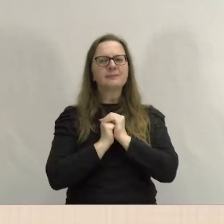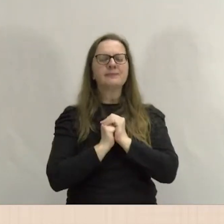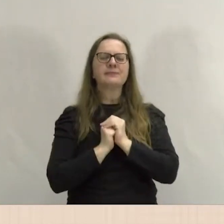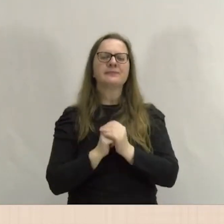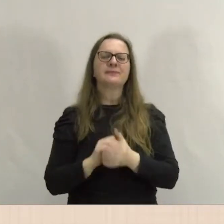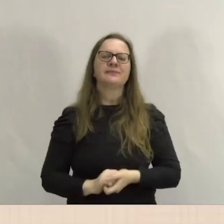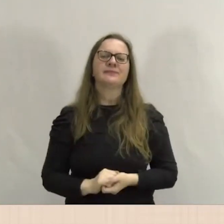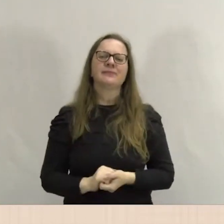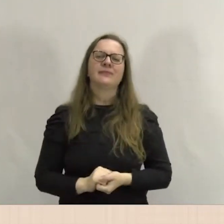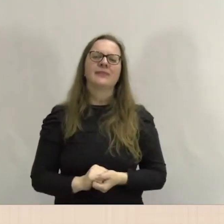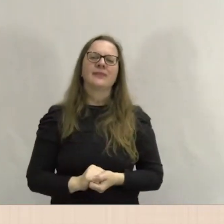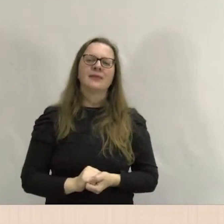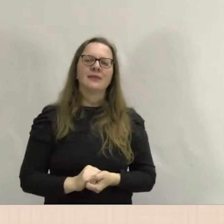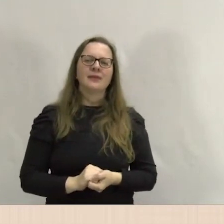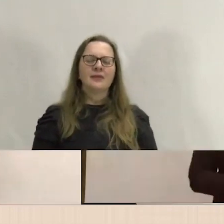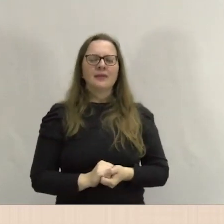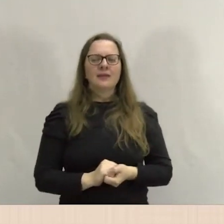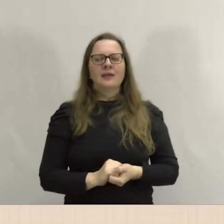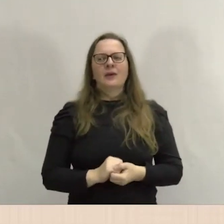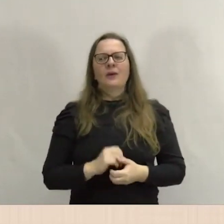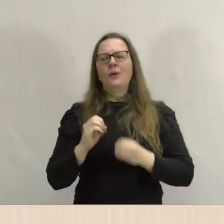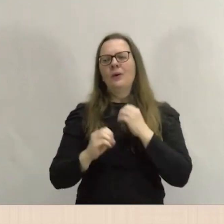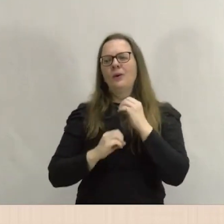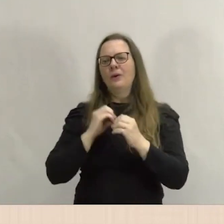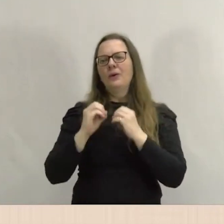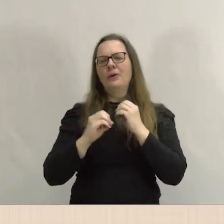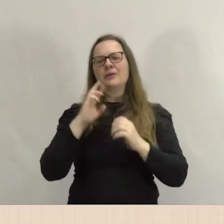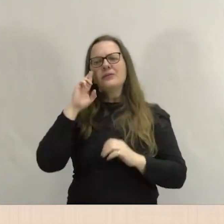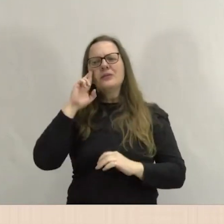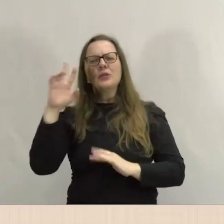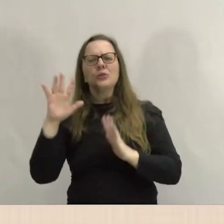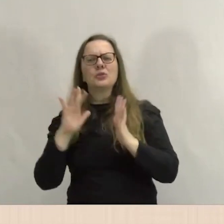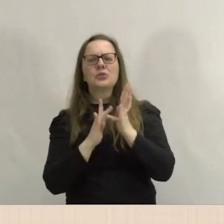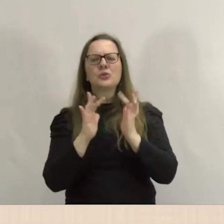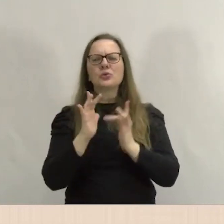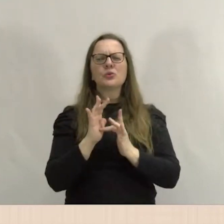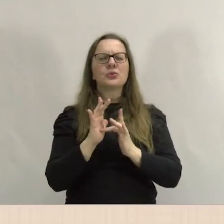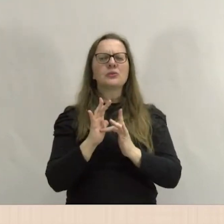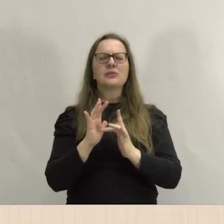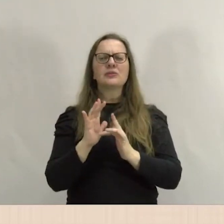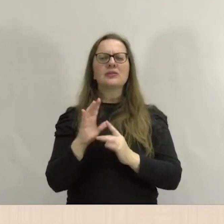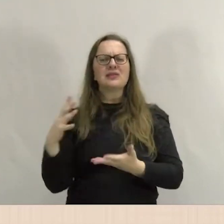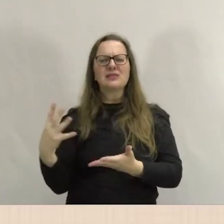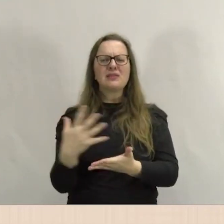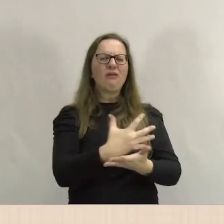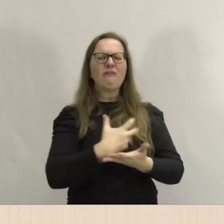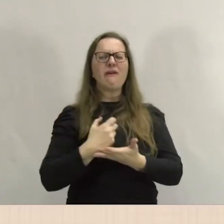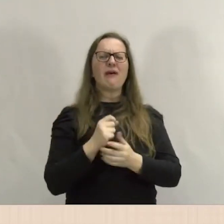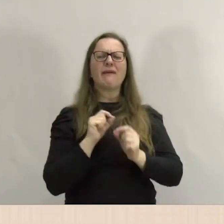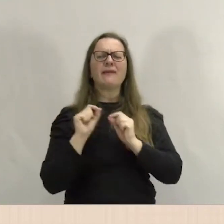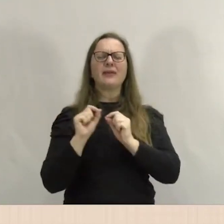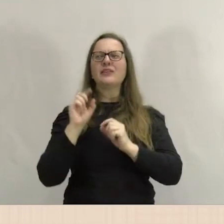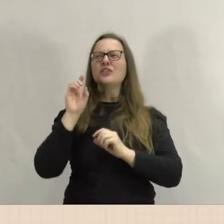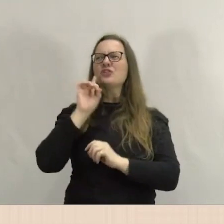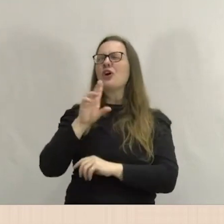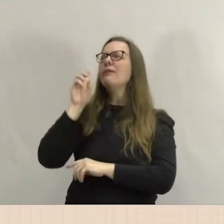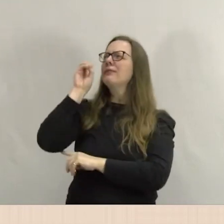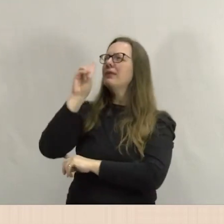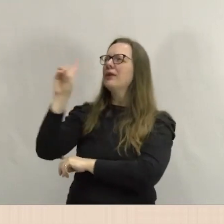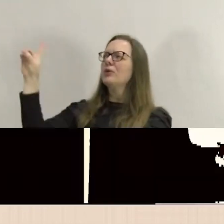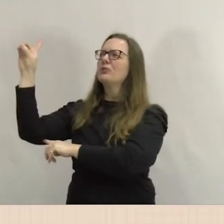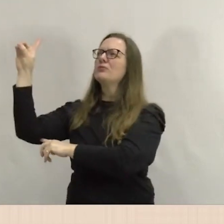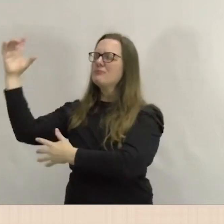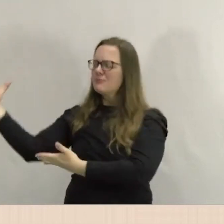Quem é capaz de fazer essa obra? Só Deus, só o Espírito. Irmãos, eu só tenho que agradecer ao